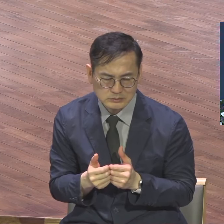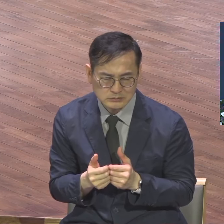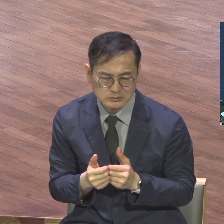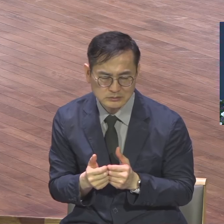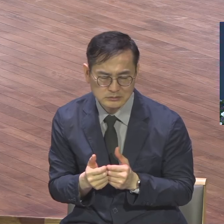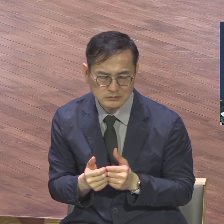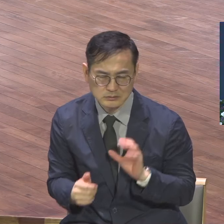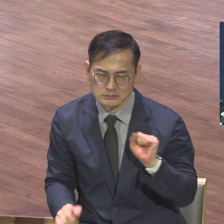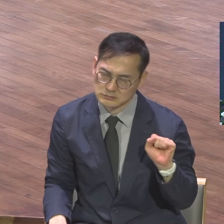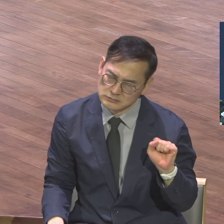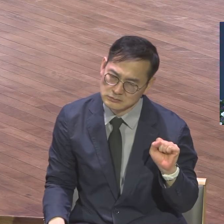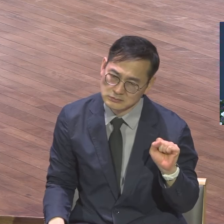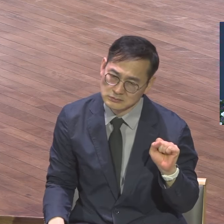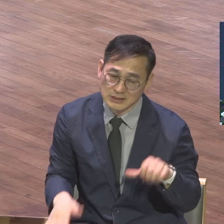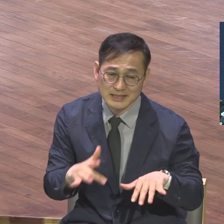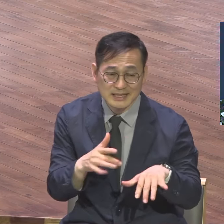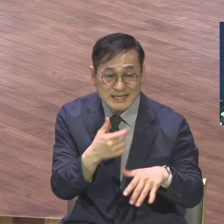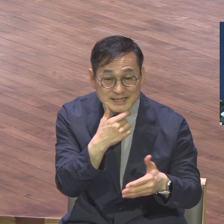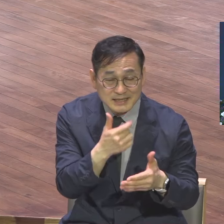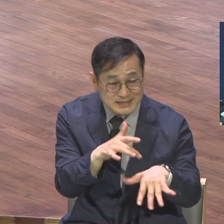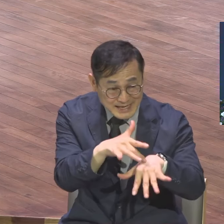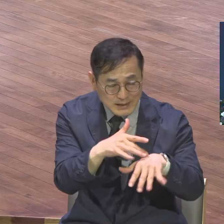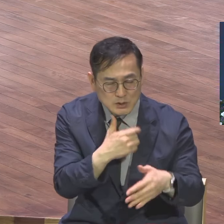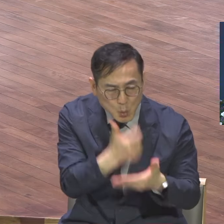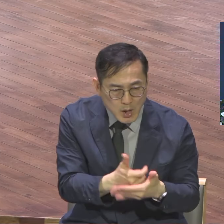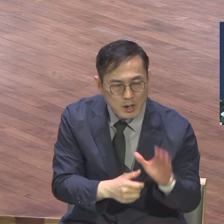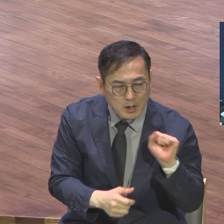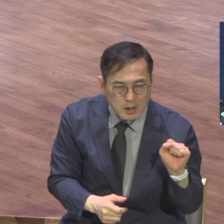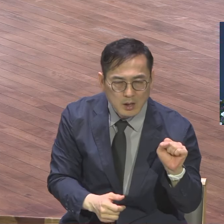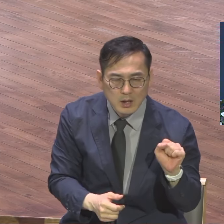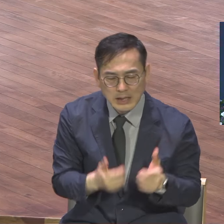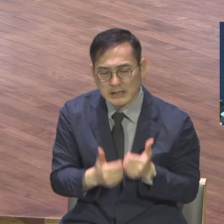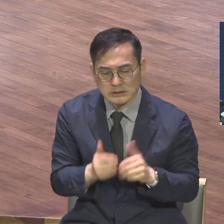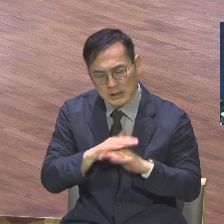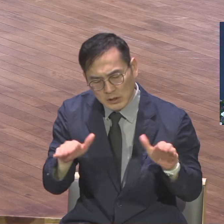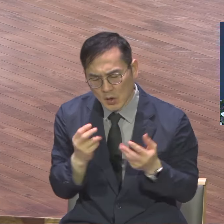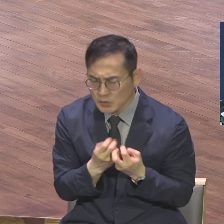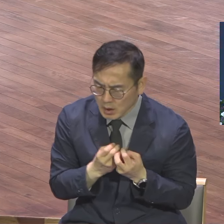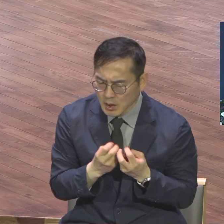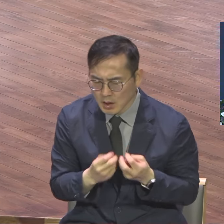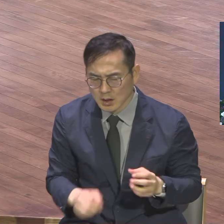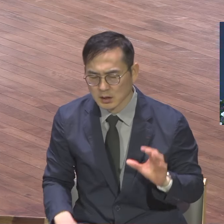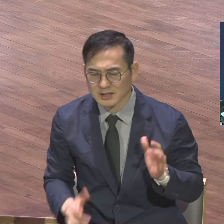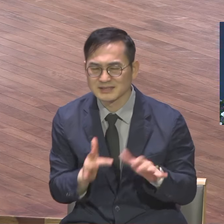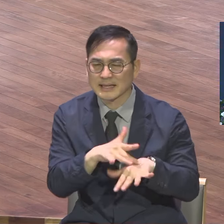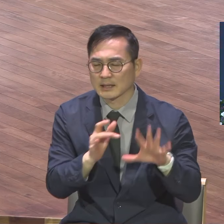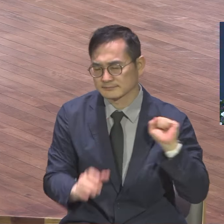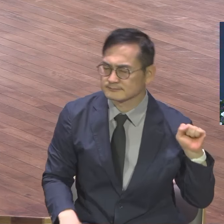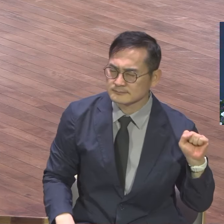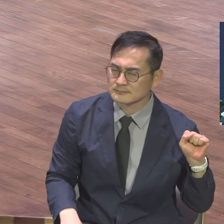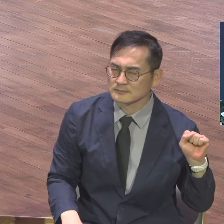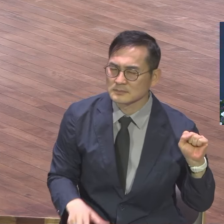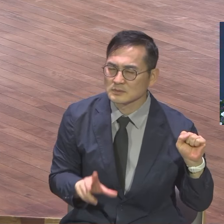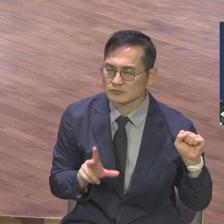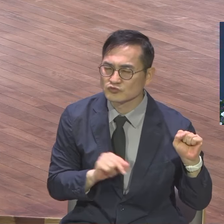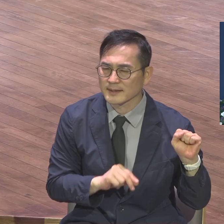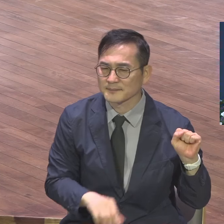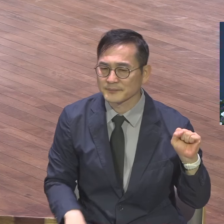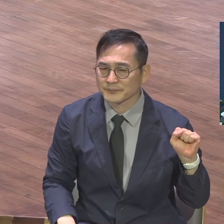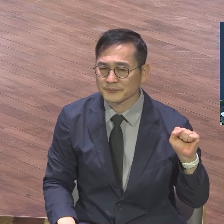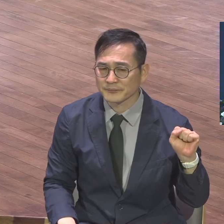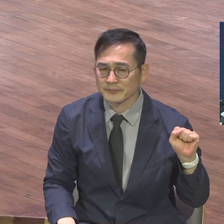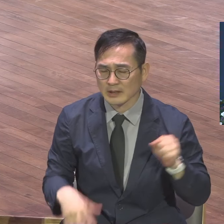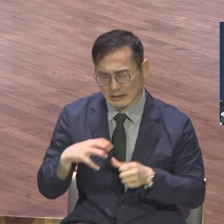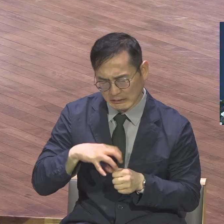거예요. 사단에게 속은, 귀신에게 속은 거예요. 무슨 갈등이 있습니까? 무슨